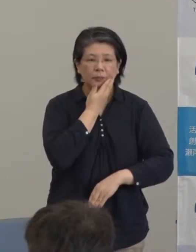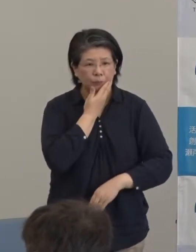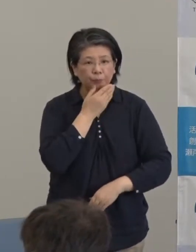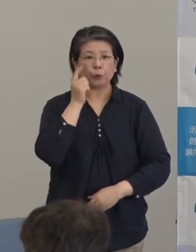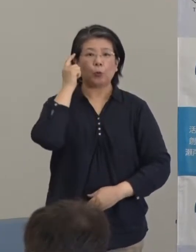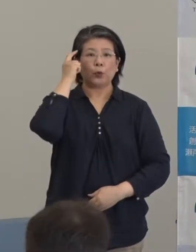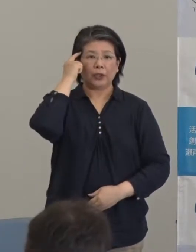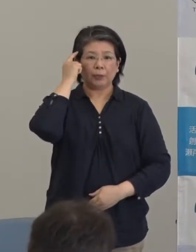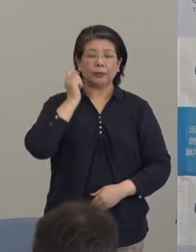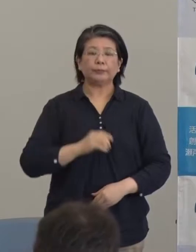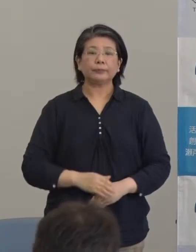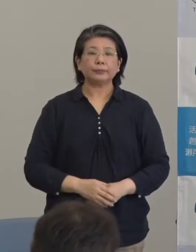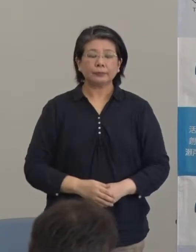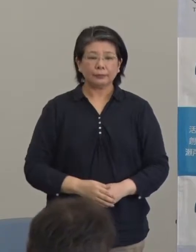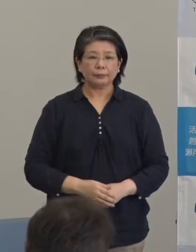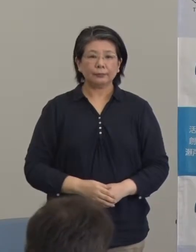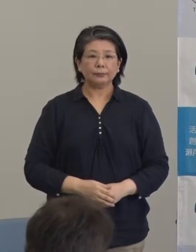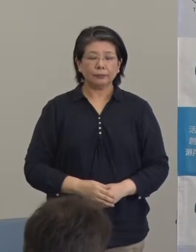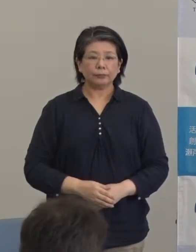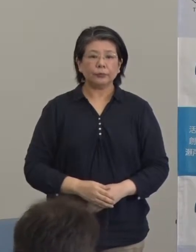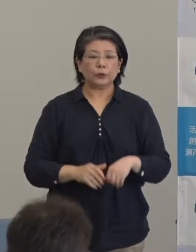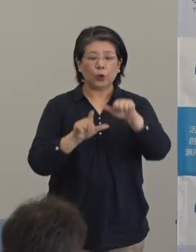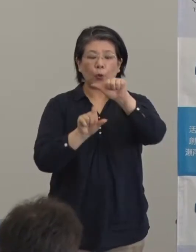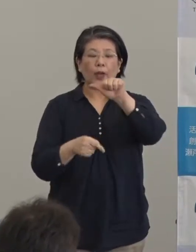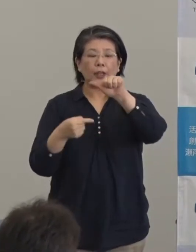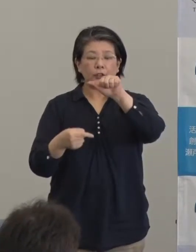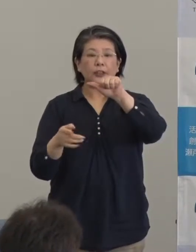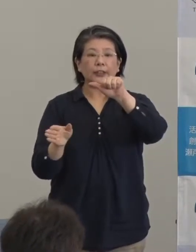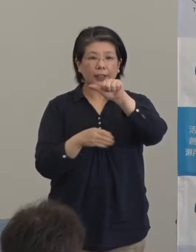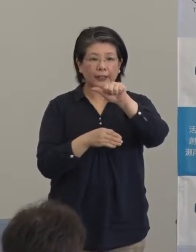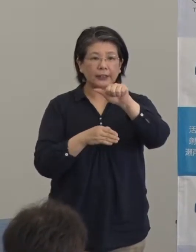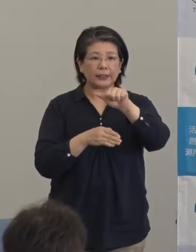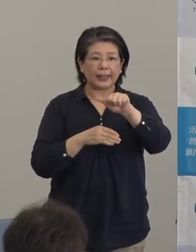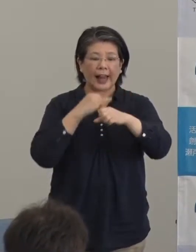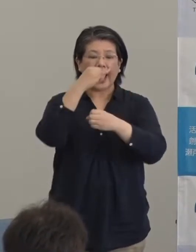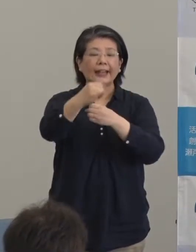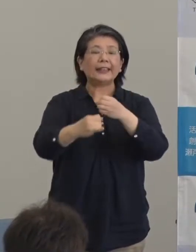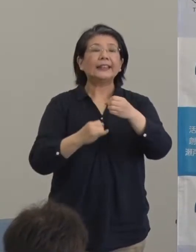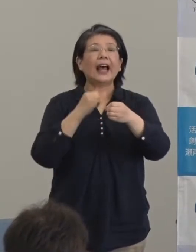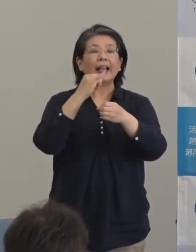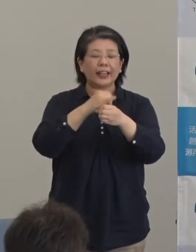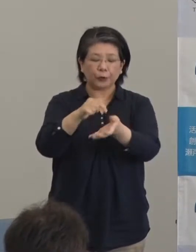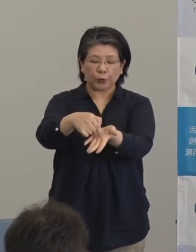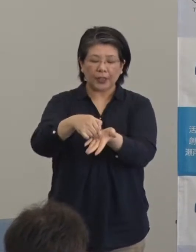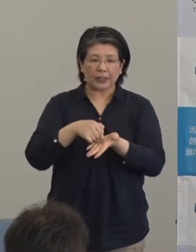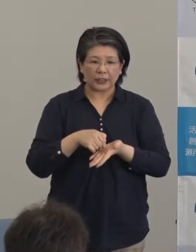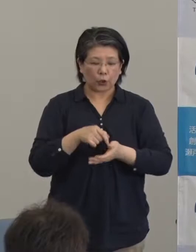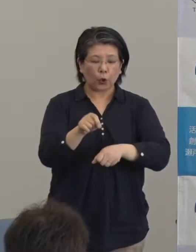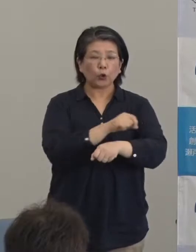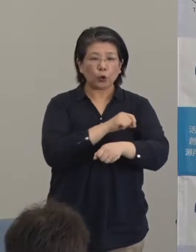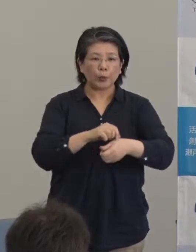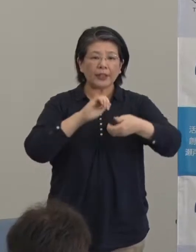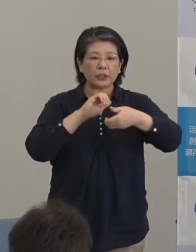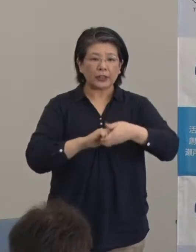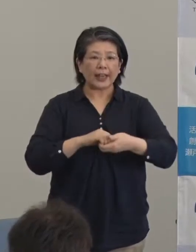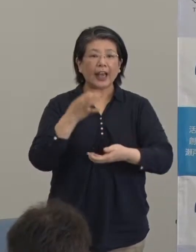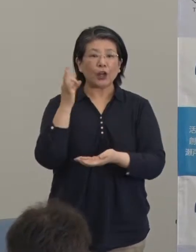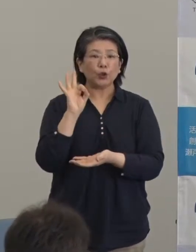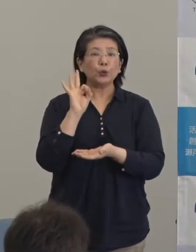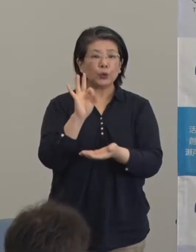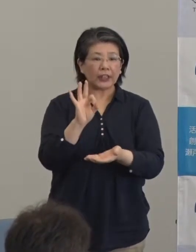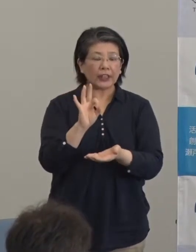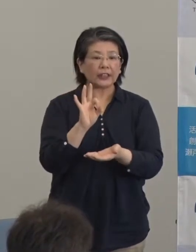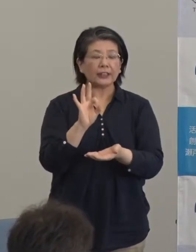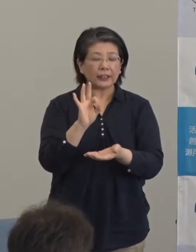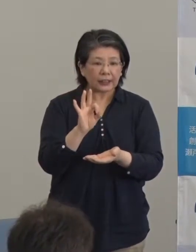ております。そのため、今月1日からオンライン申請を受け付けております。特別定額給付金の支給、これ